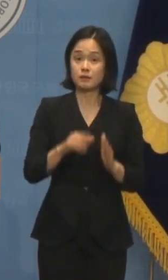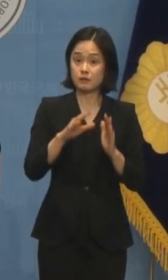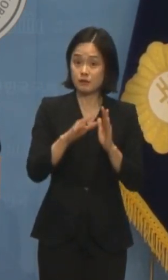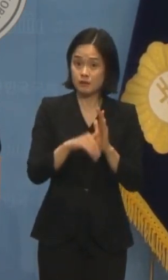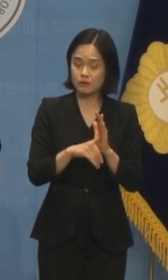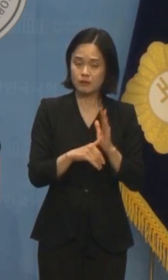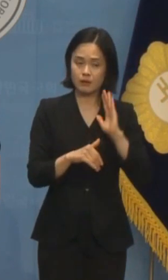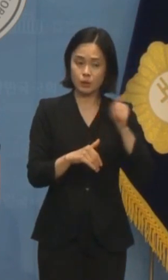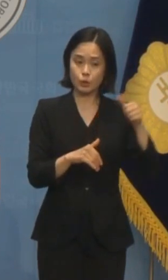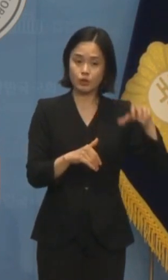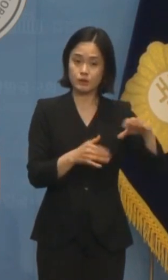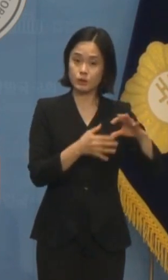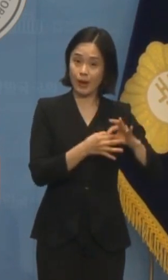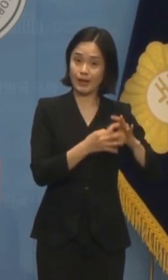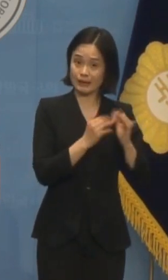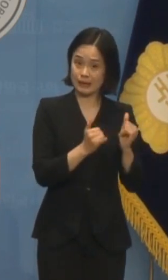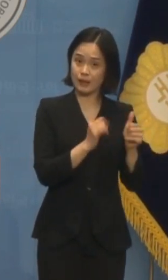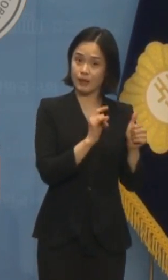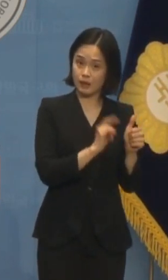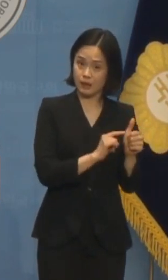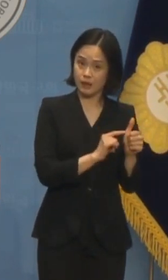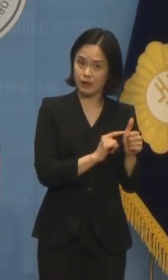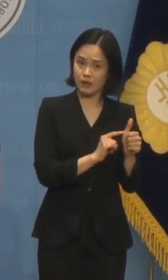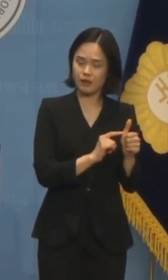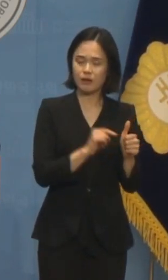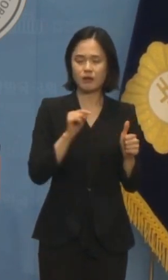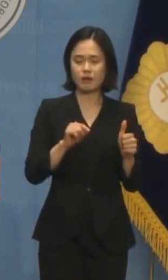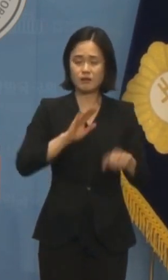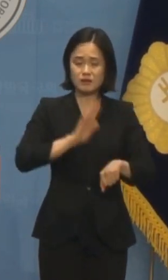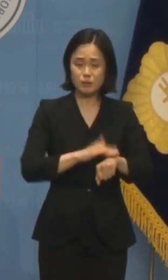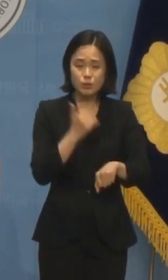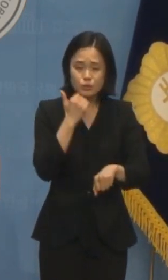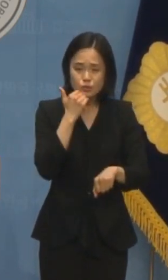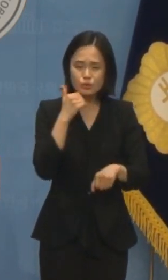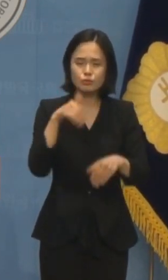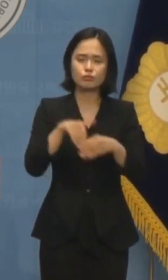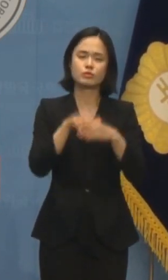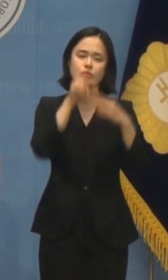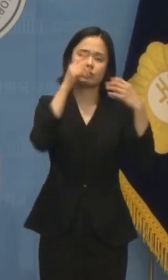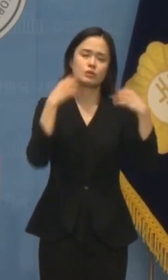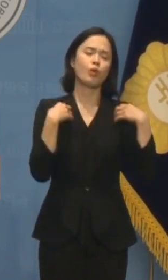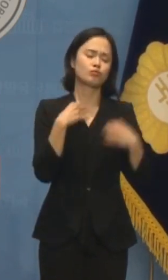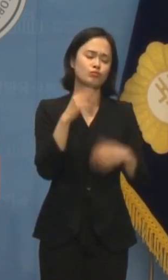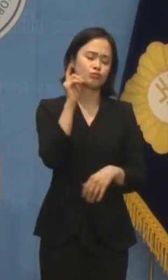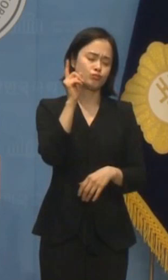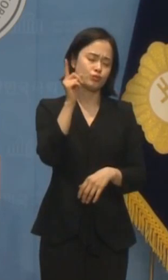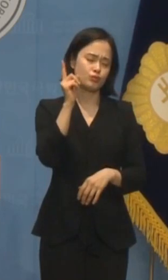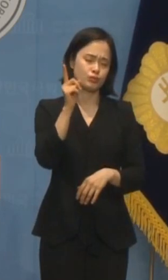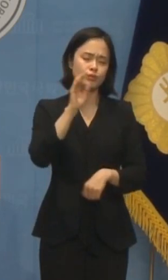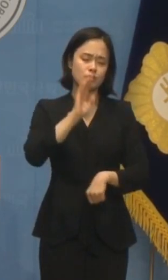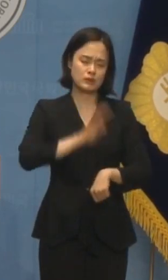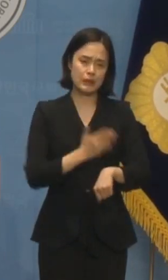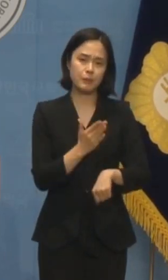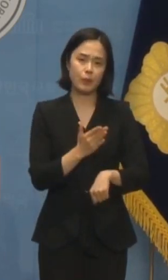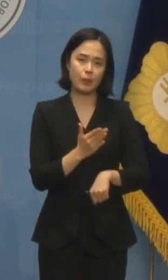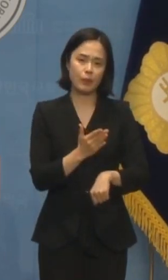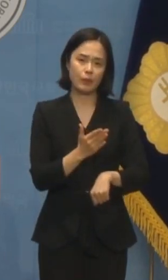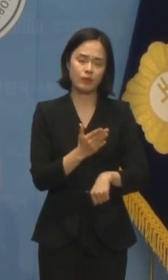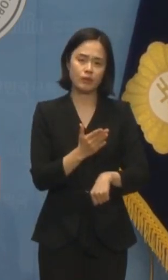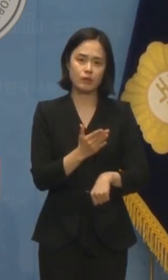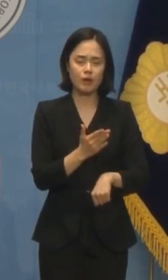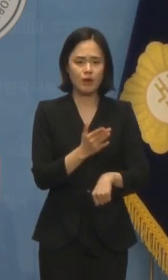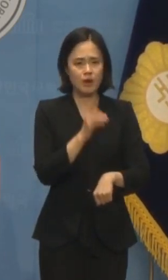관계자는 다 문재인 정권에서 일어난 일이라며 철진한 전 정부 책임론을 또